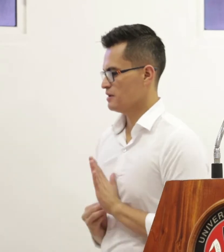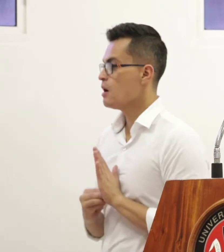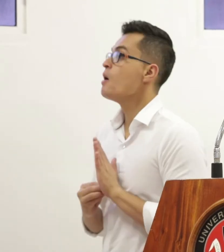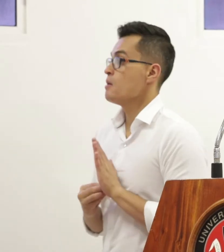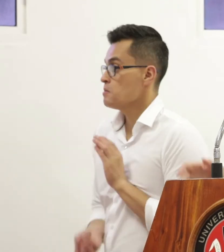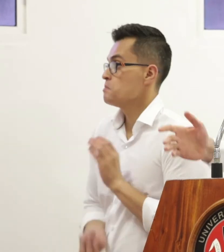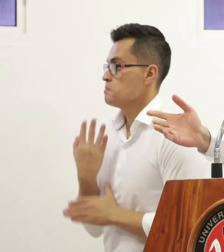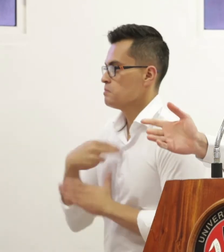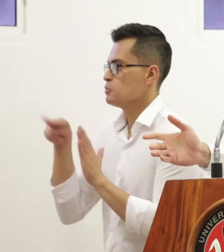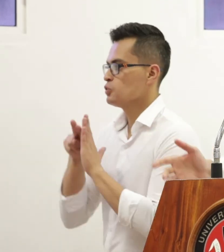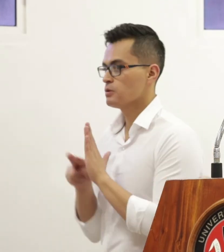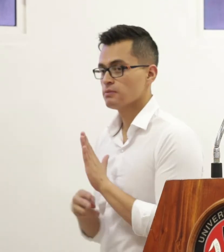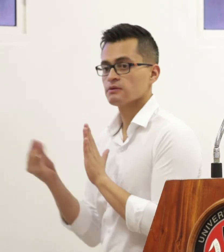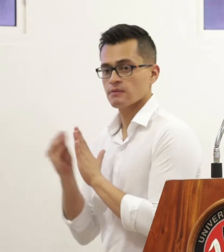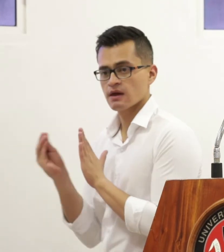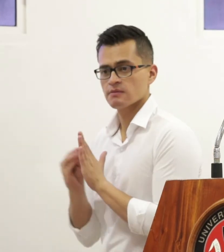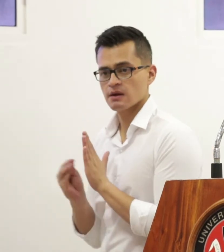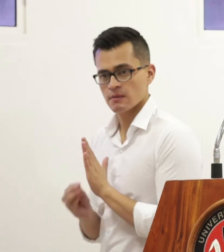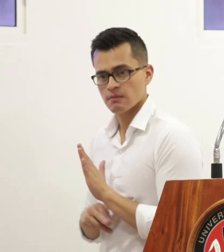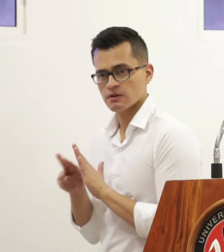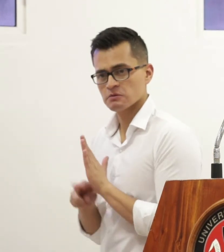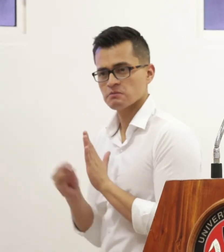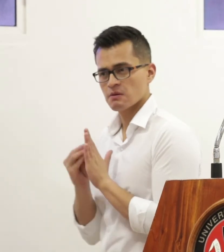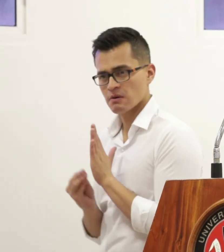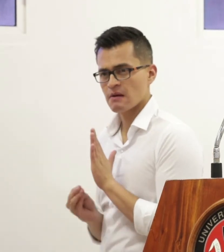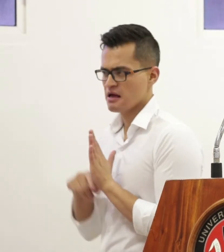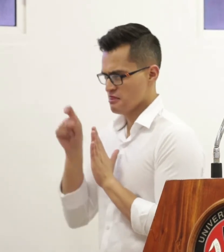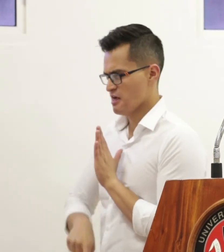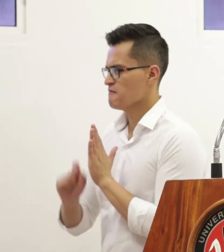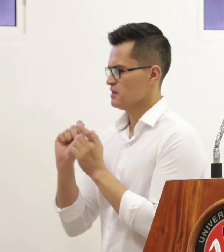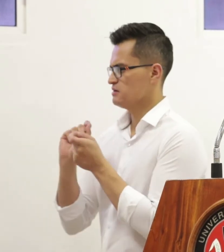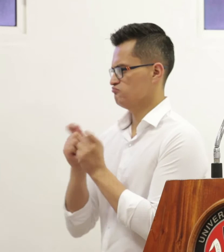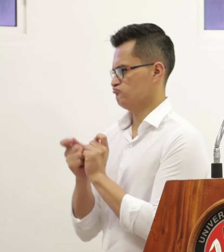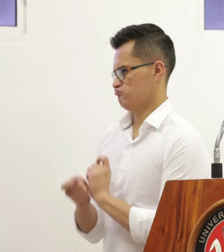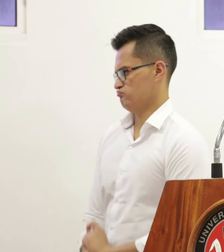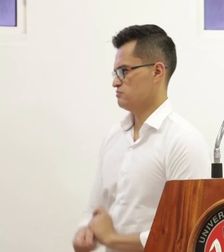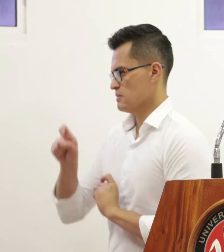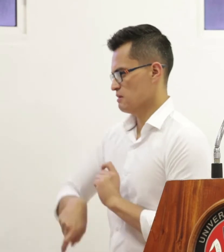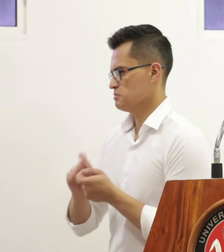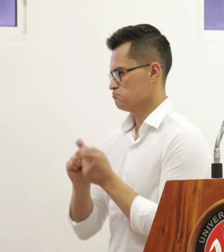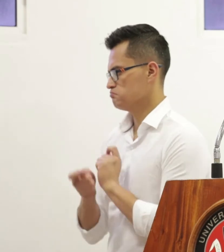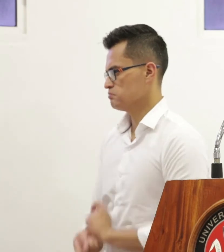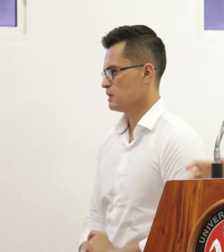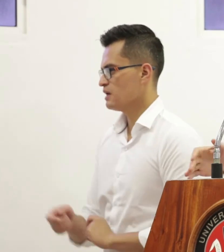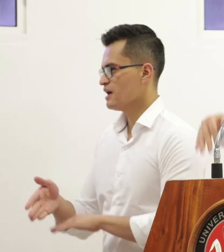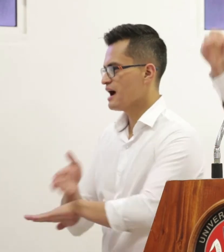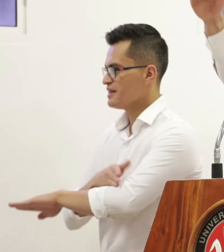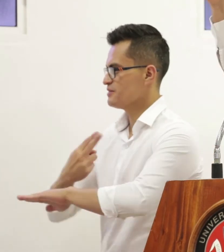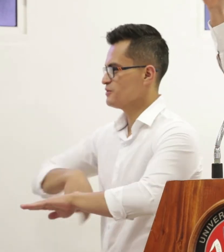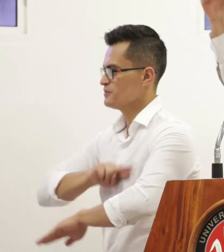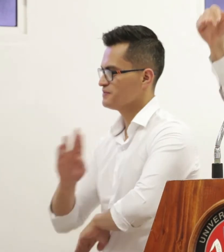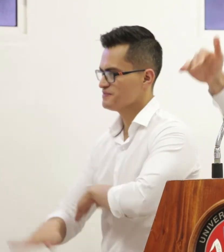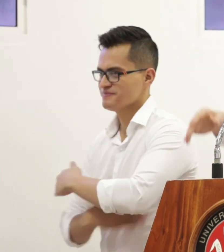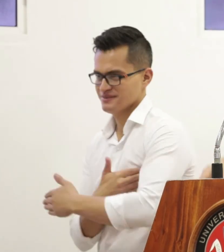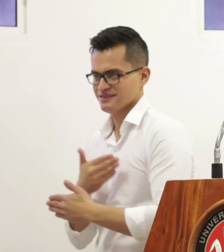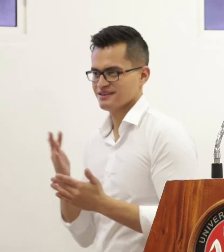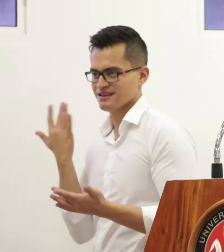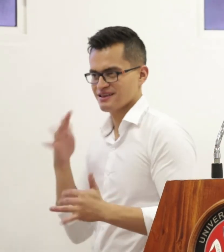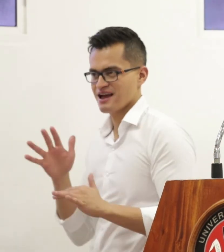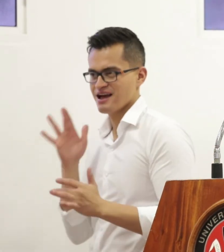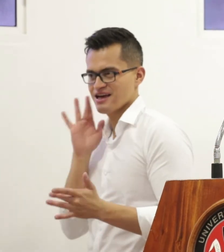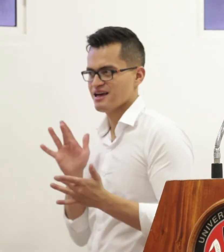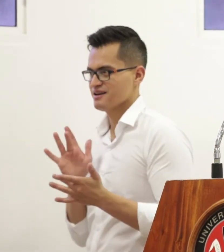se incorporaron, seguramente algunas de ellas requieren reforma, esto lo hemos hablado mucho con la ministra, pero aquí se quieren reformas en todos los